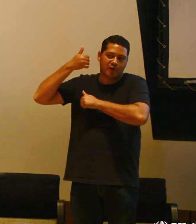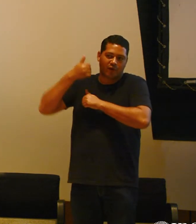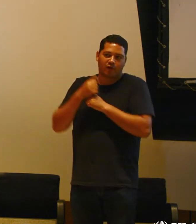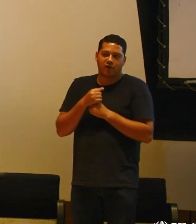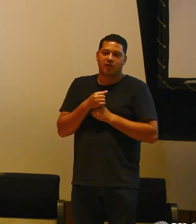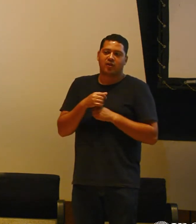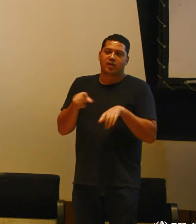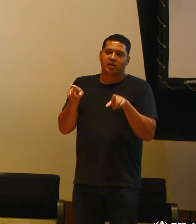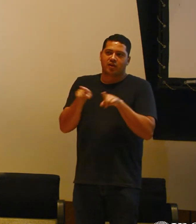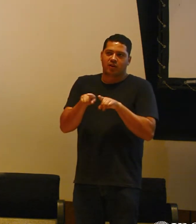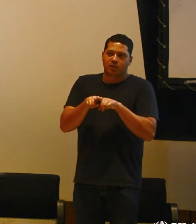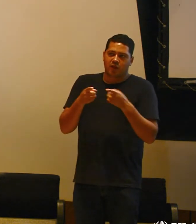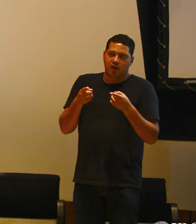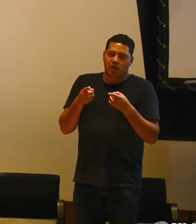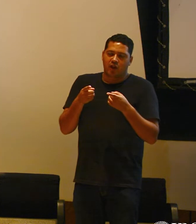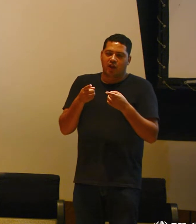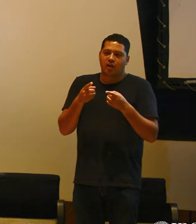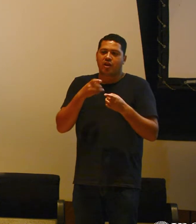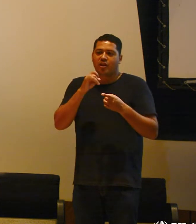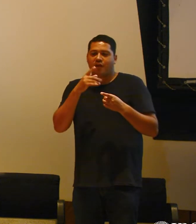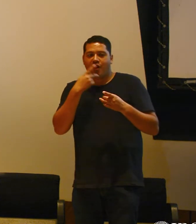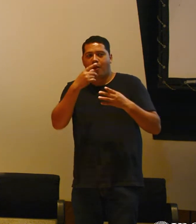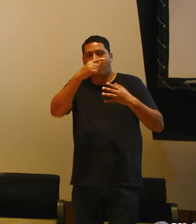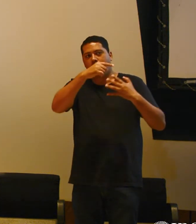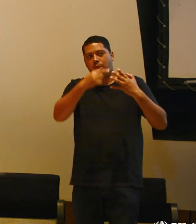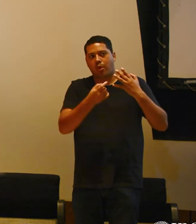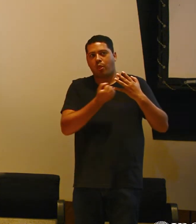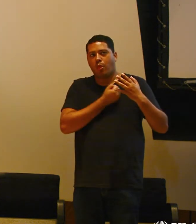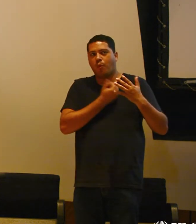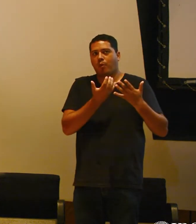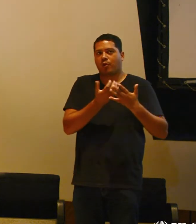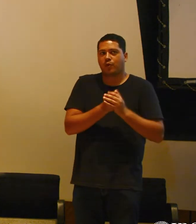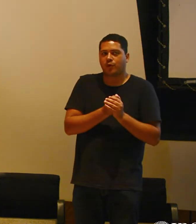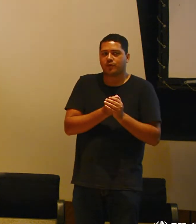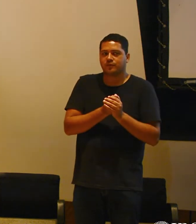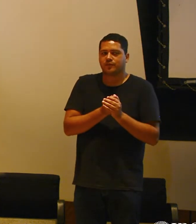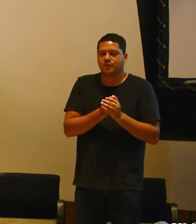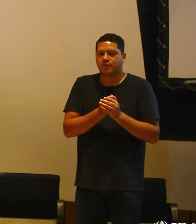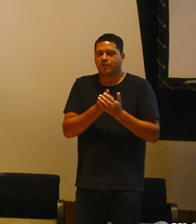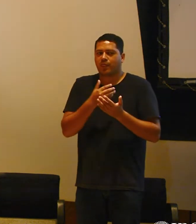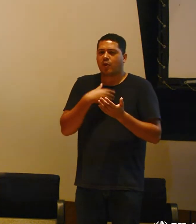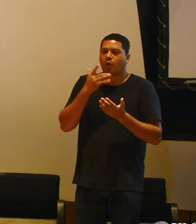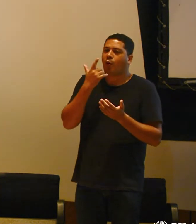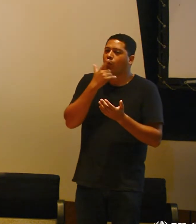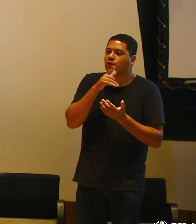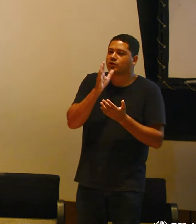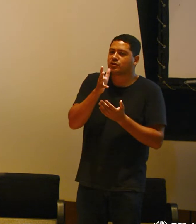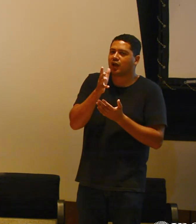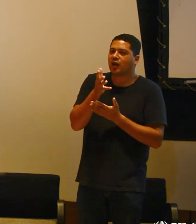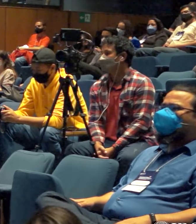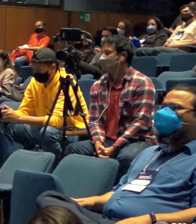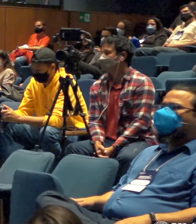Assim, em termos numéricos, cerca de 60%, ou talvez entre 60%